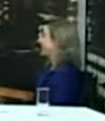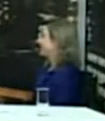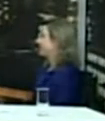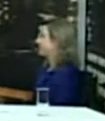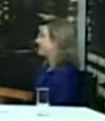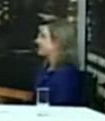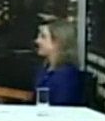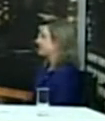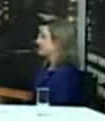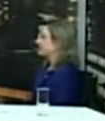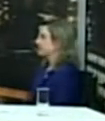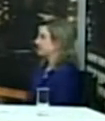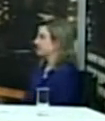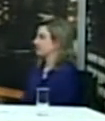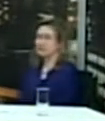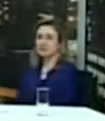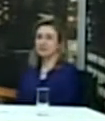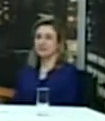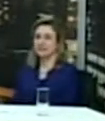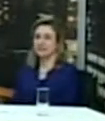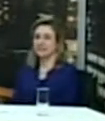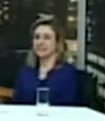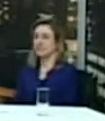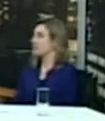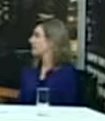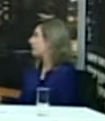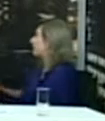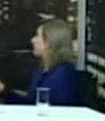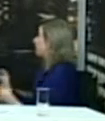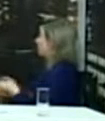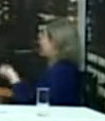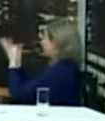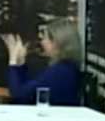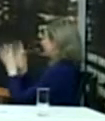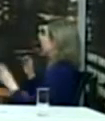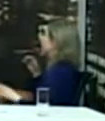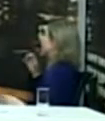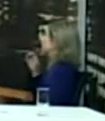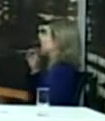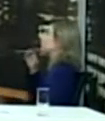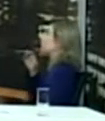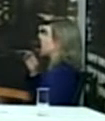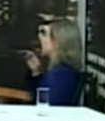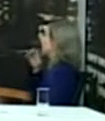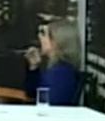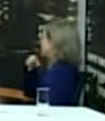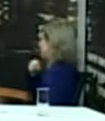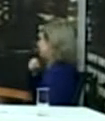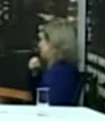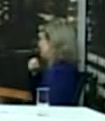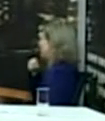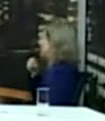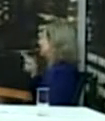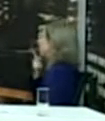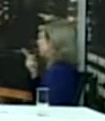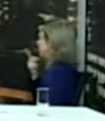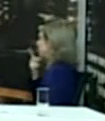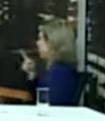É isso aí. Vão preparar alguma dança? Vão estar junto lá dançando com a gente? Pergunta para a Cris se ela vai lá dançar. Na festa do Hamburger, que eu tava falando,